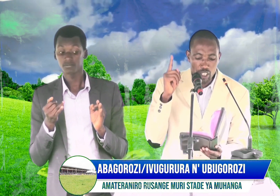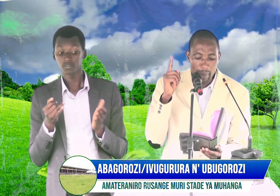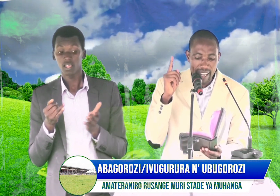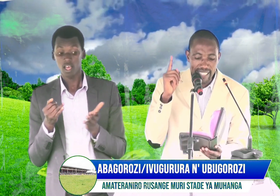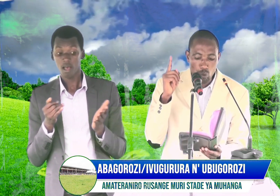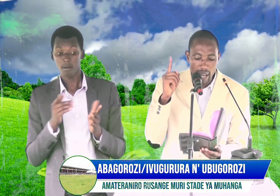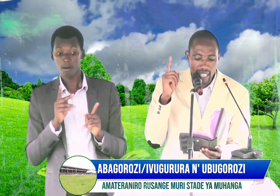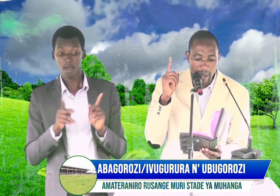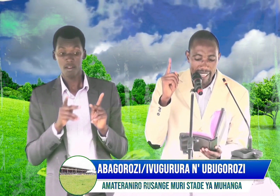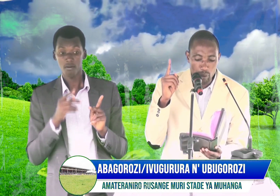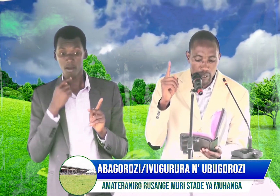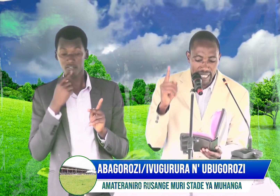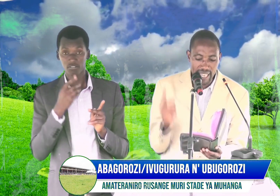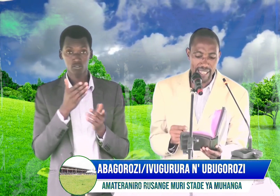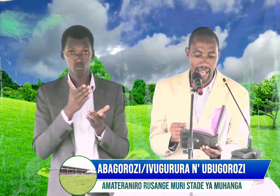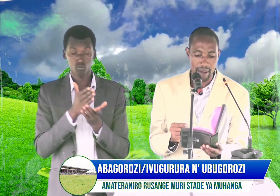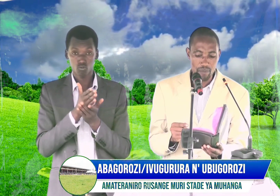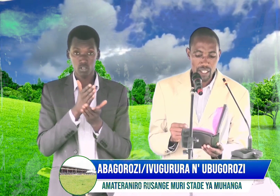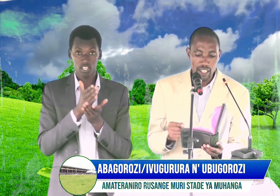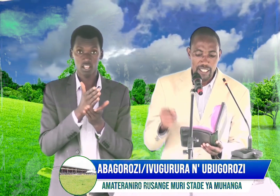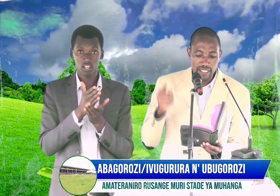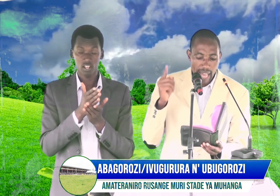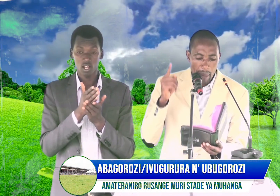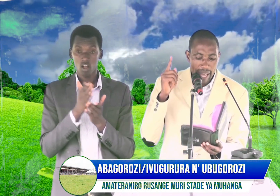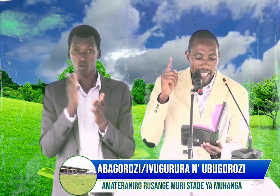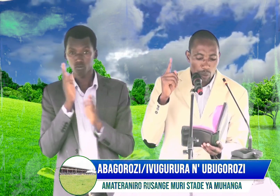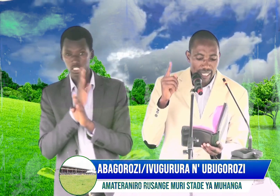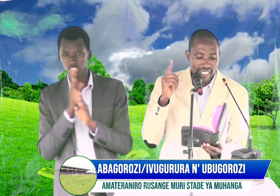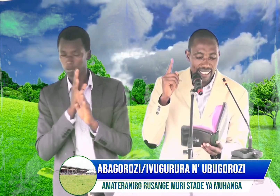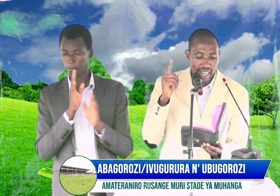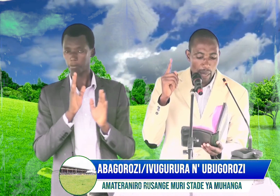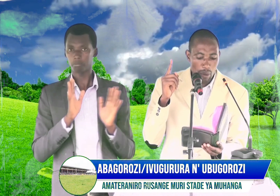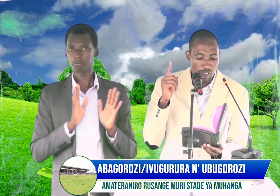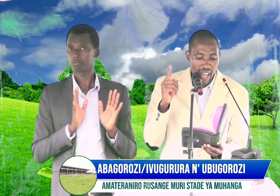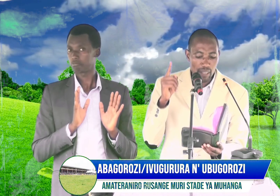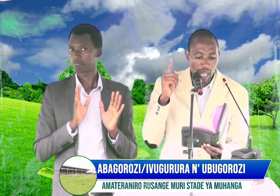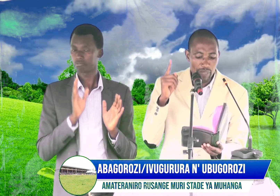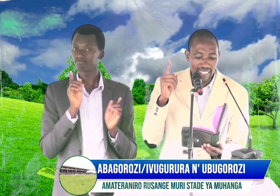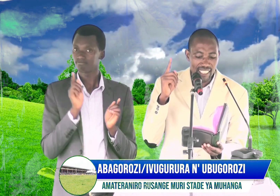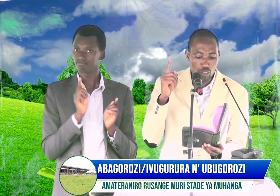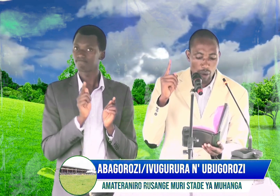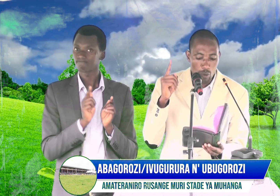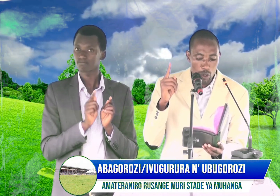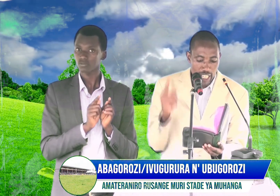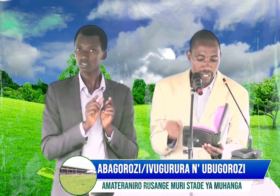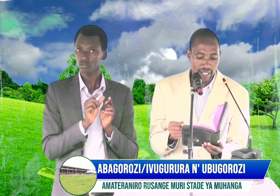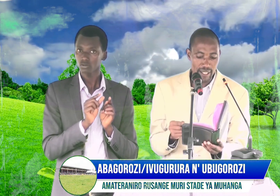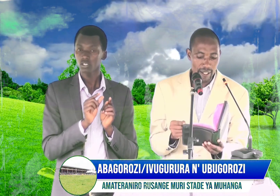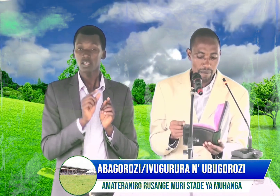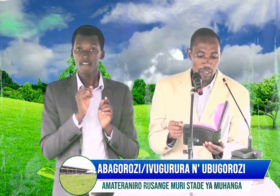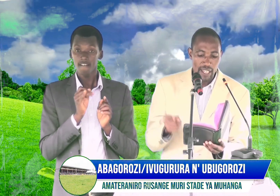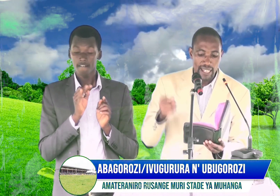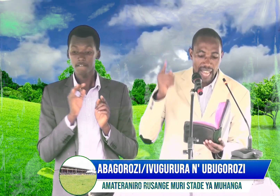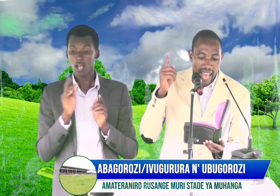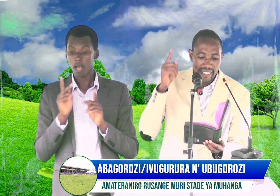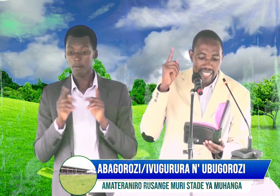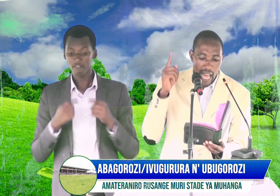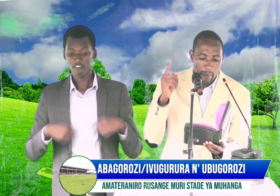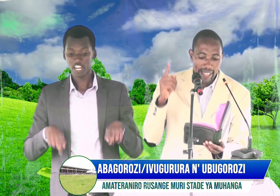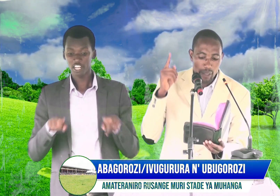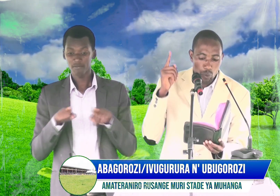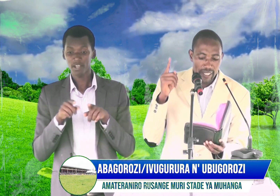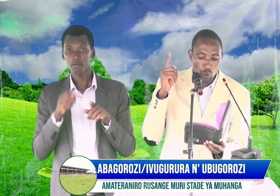ukuri, kwiyoberanya kwakabaye gukeya. Yabaye kwiringirana mu bavandimwe byatizwaga umurindi,